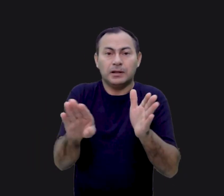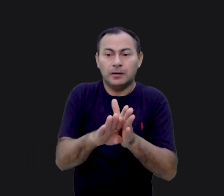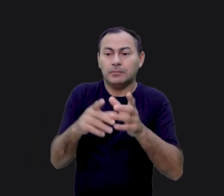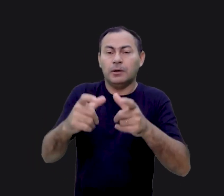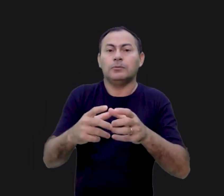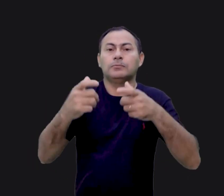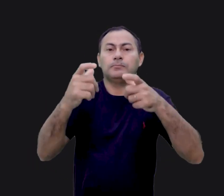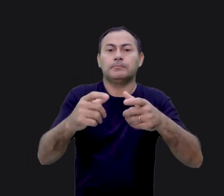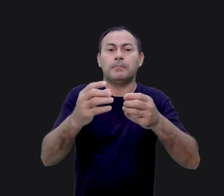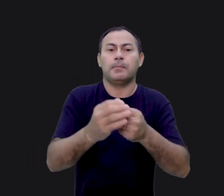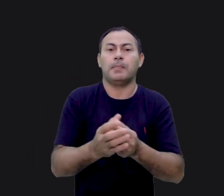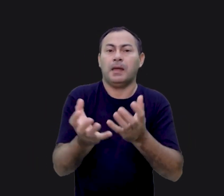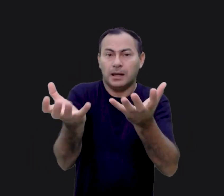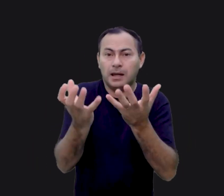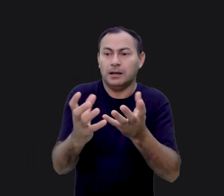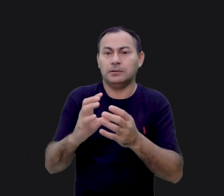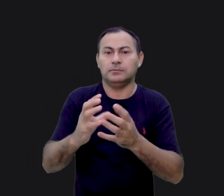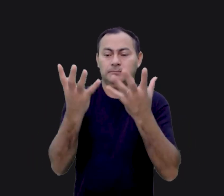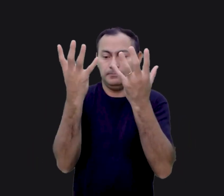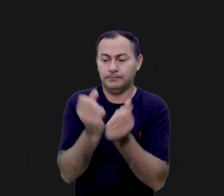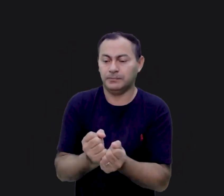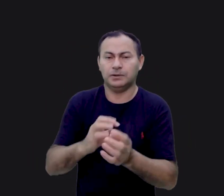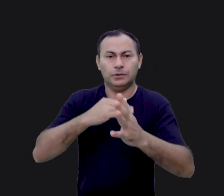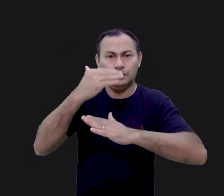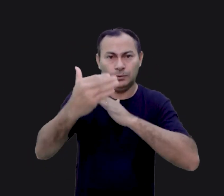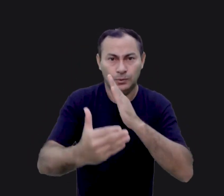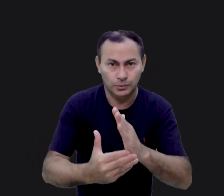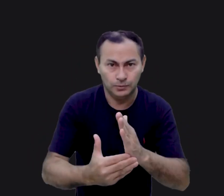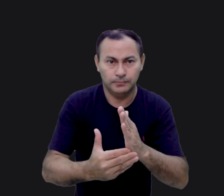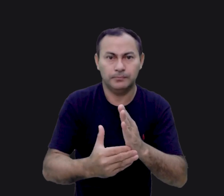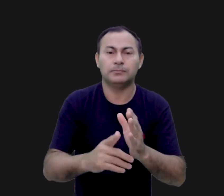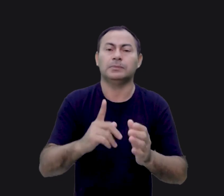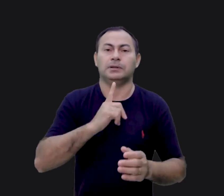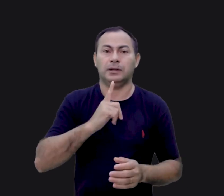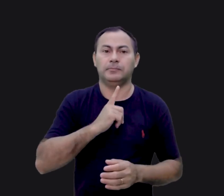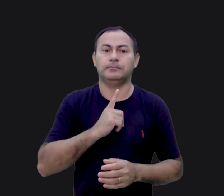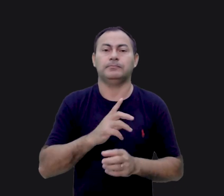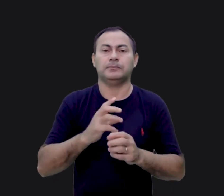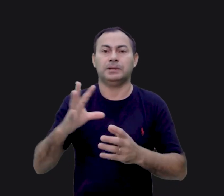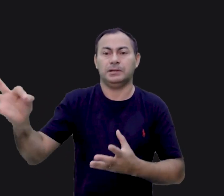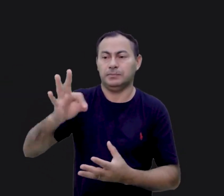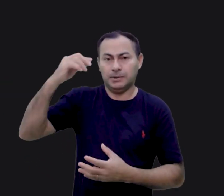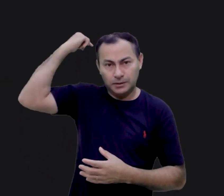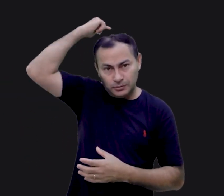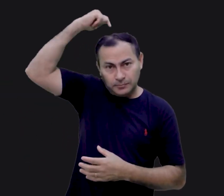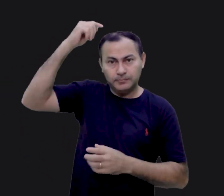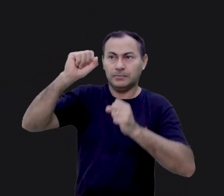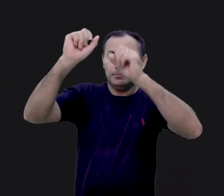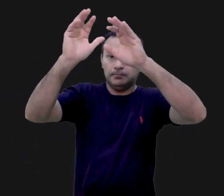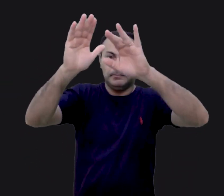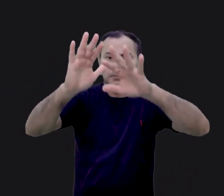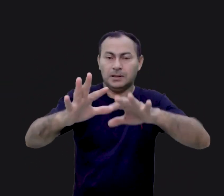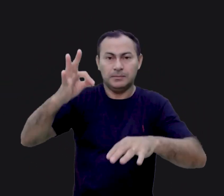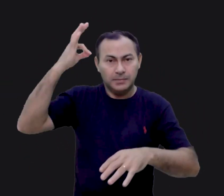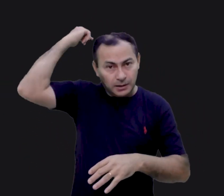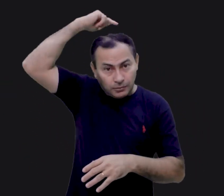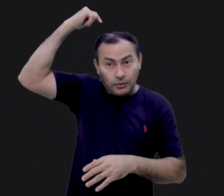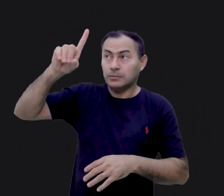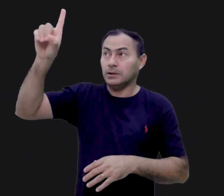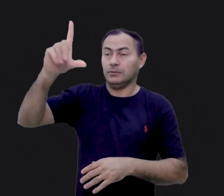chegamos ao ponto de querer tomar posse de tudo que possuímos espiritualmente das bençãos espirituais que